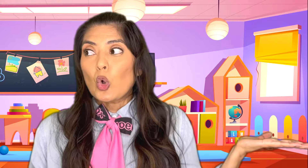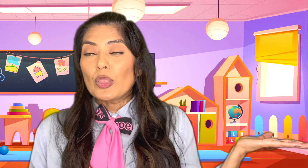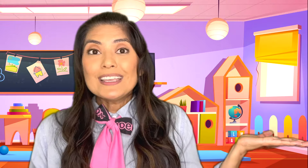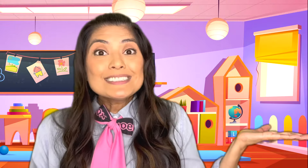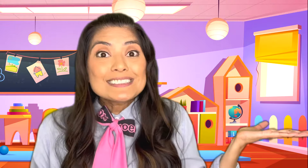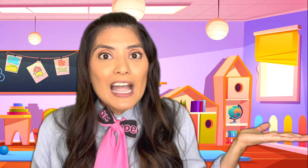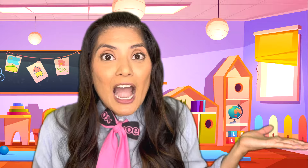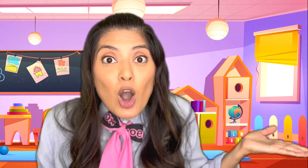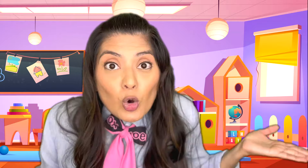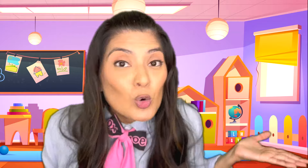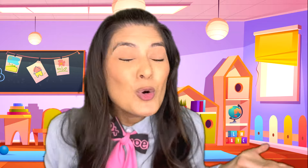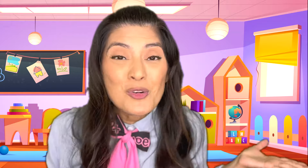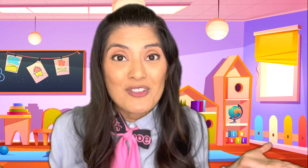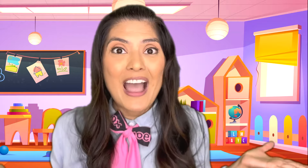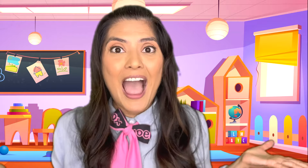¿Dónde está Uva?